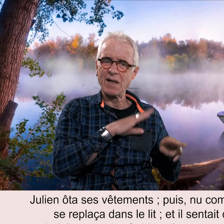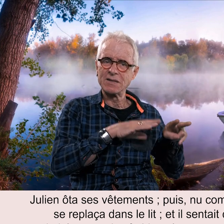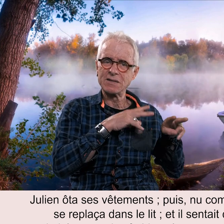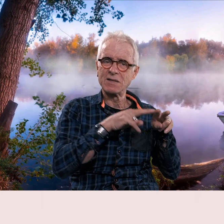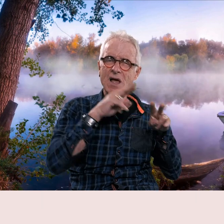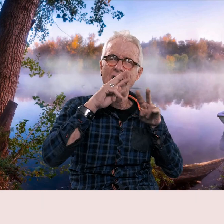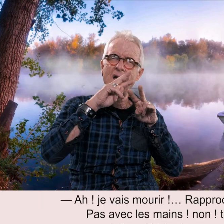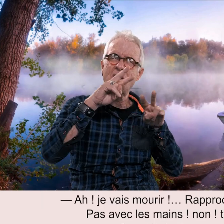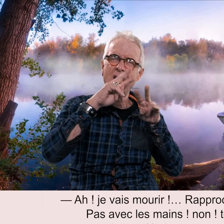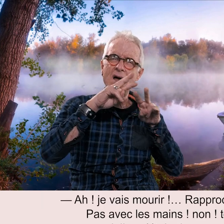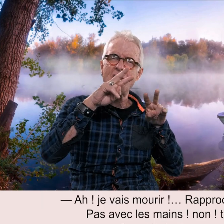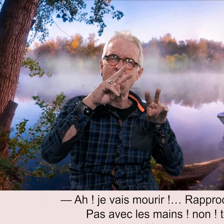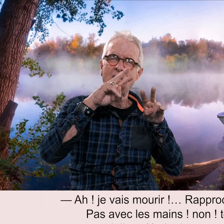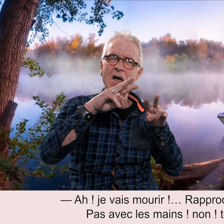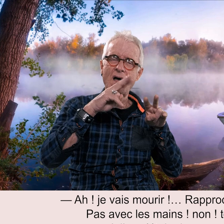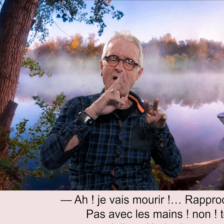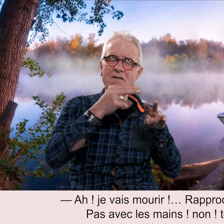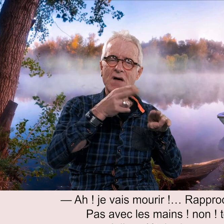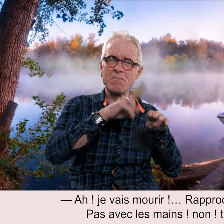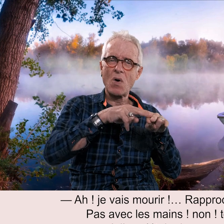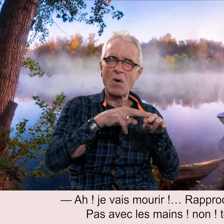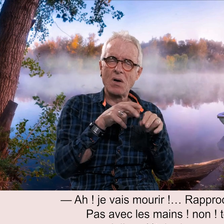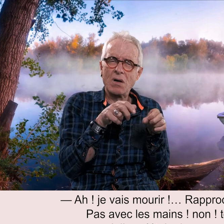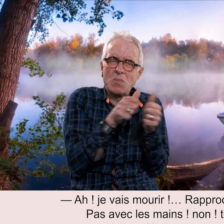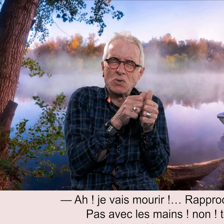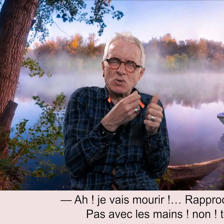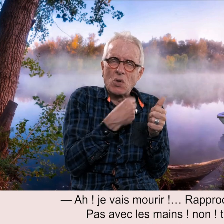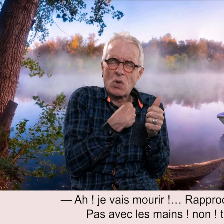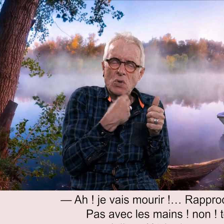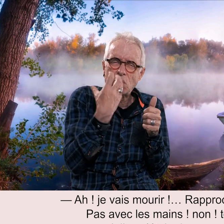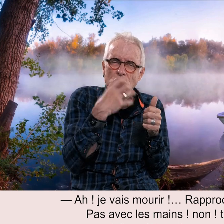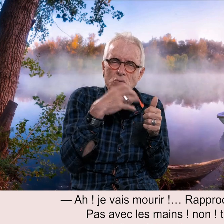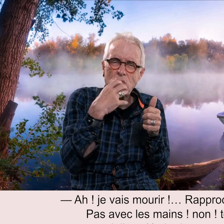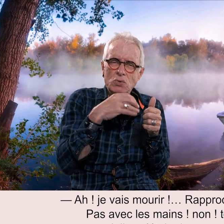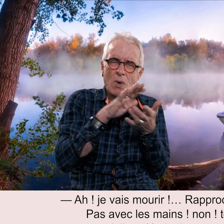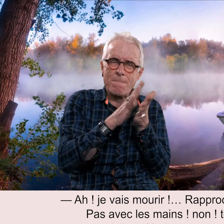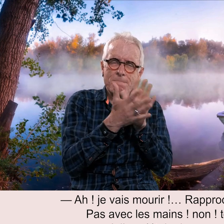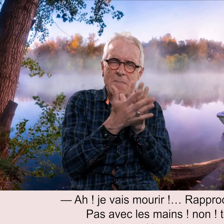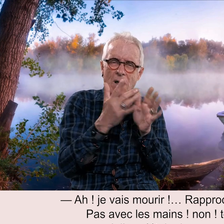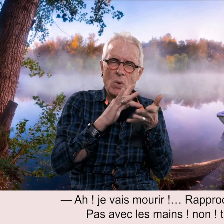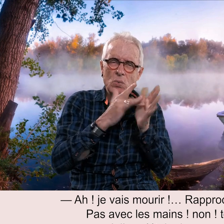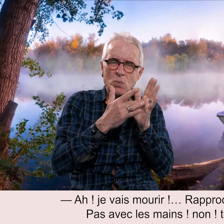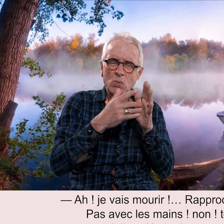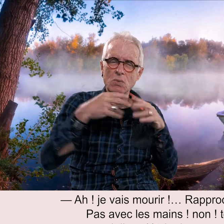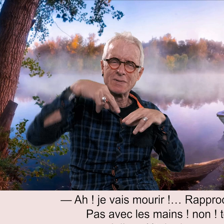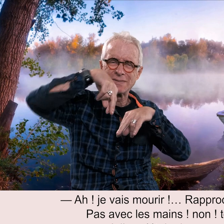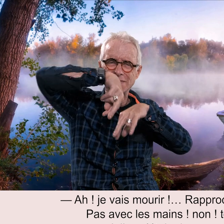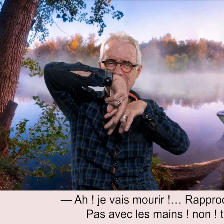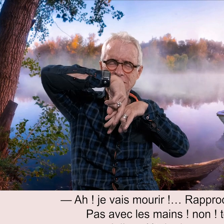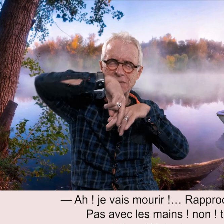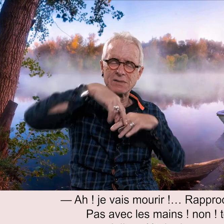haletant « Ah, je vais mourir. Rapproche-toi, réchauffe-moi. Pas avec les mains, non, toute ta personne.